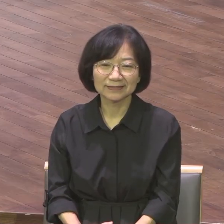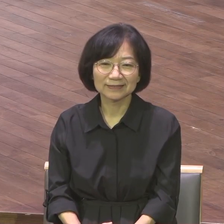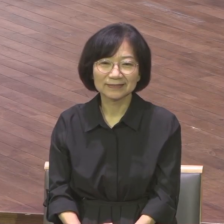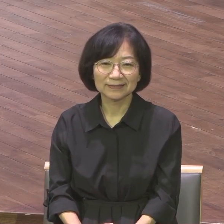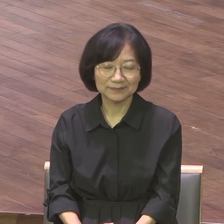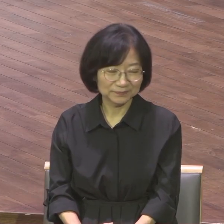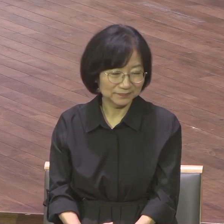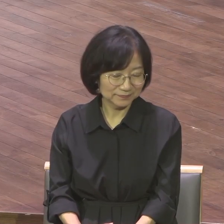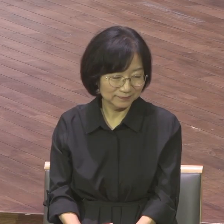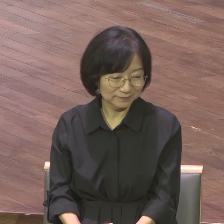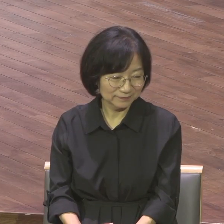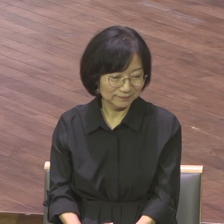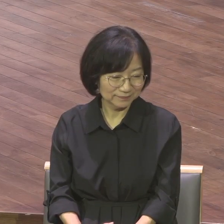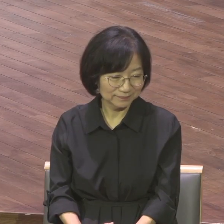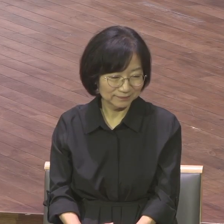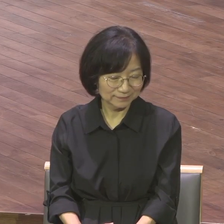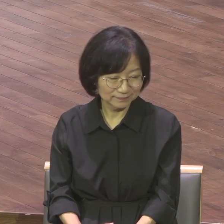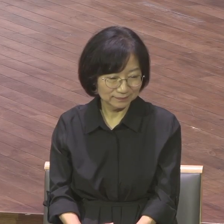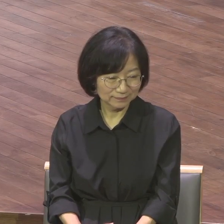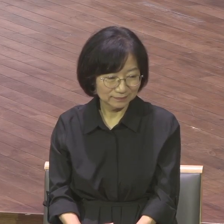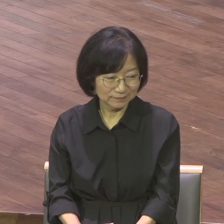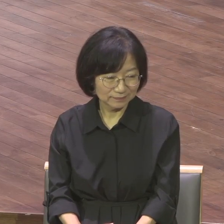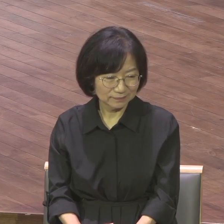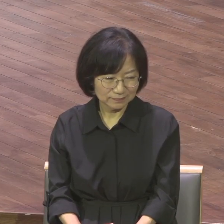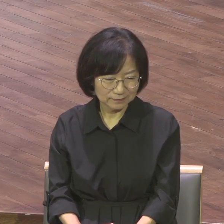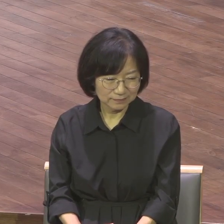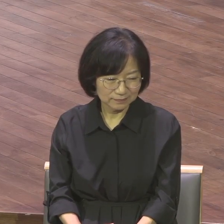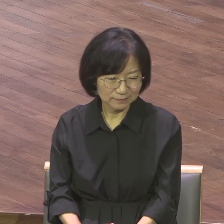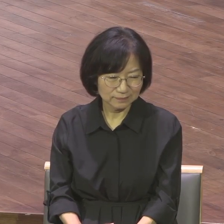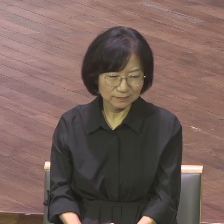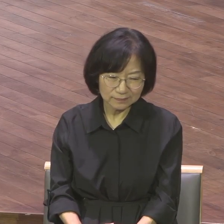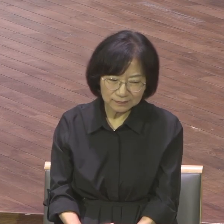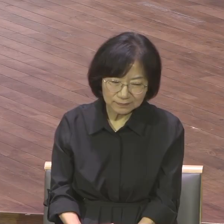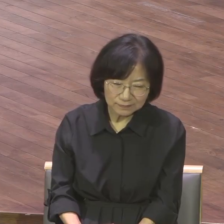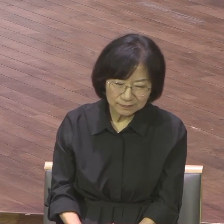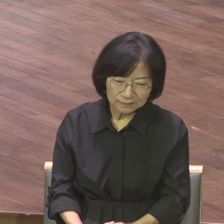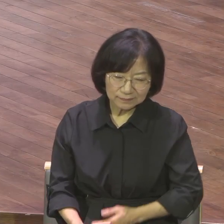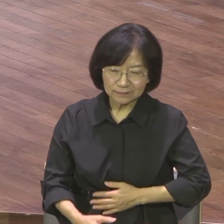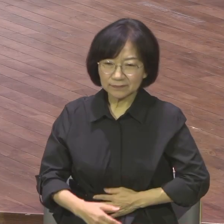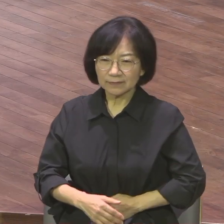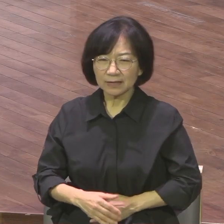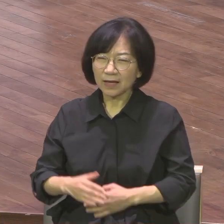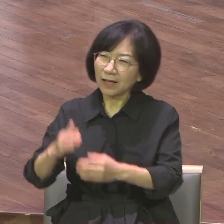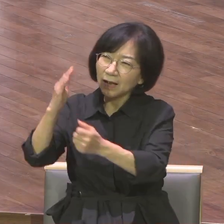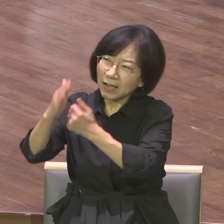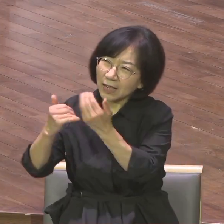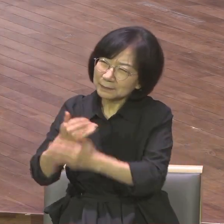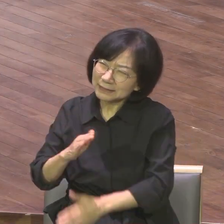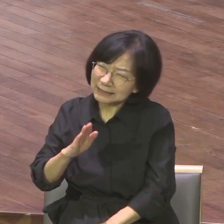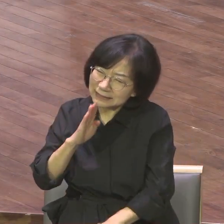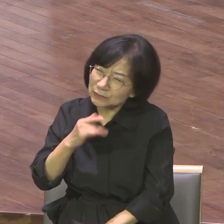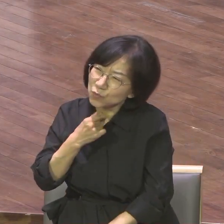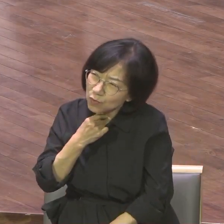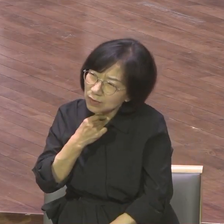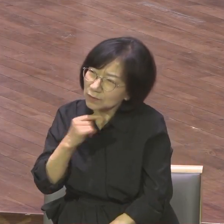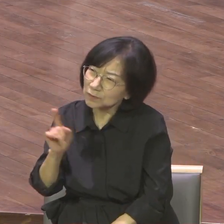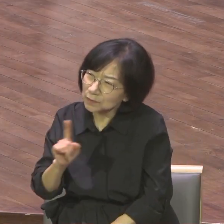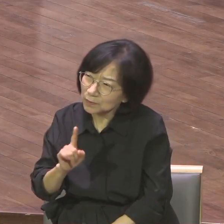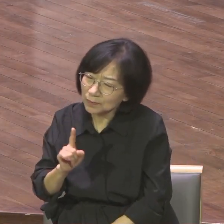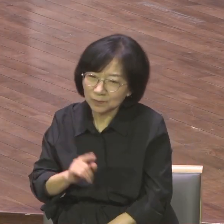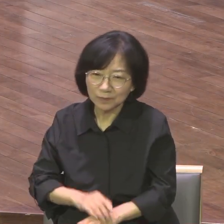마음으로 우리 기도하겠는데, 오늘은 제가 인도합니다. 하나님의 이 본심, 하나님의 본심을 할 때 여러분